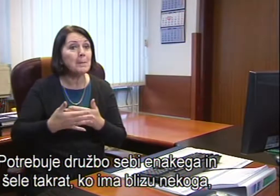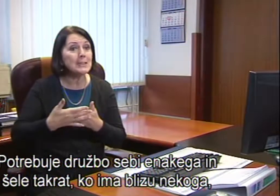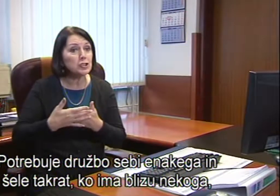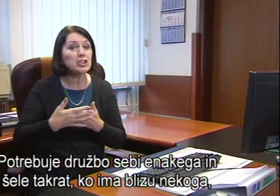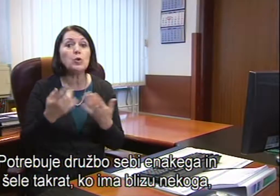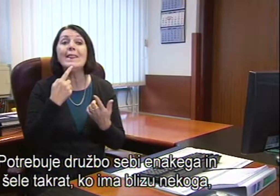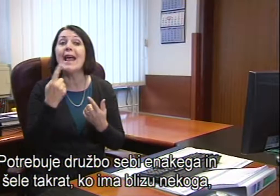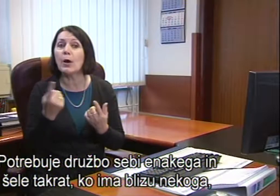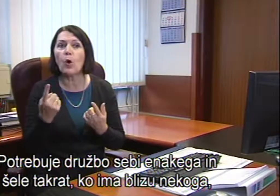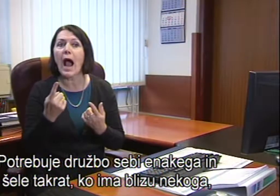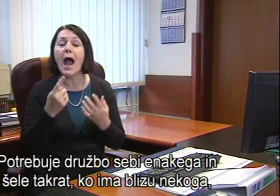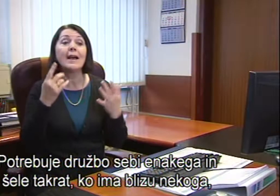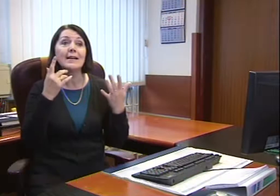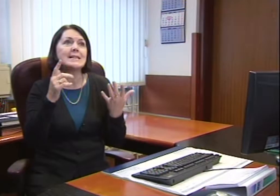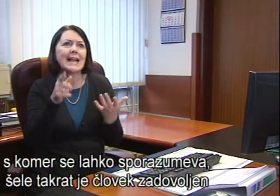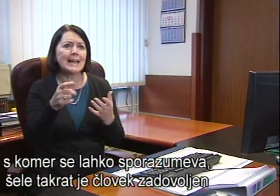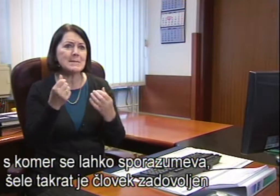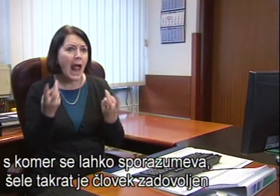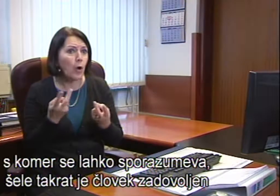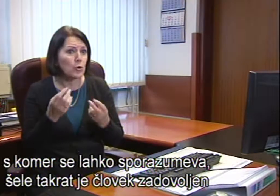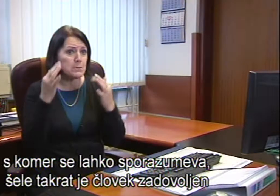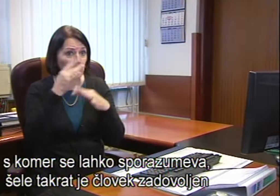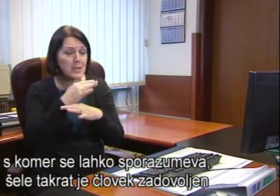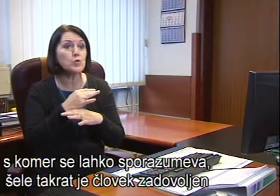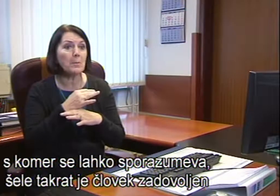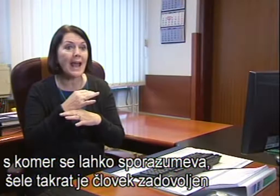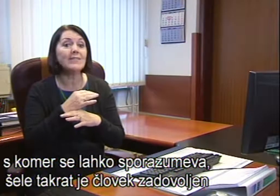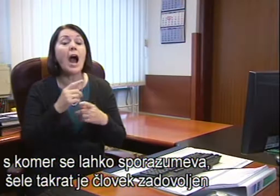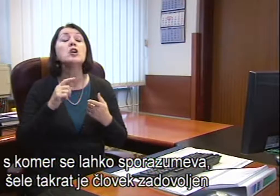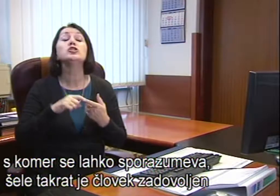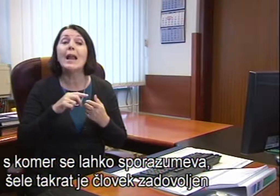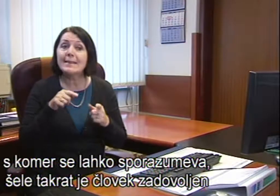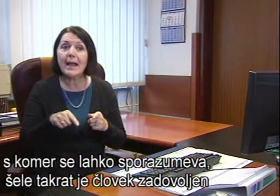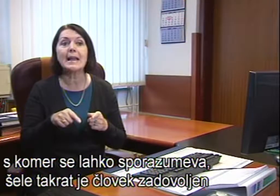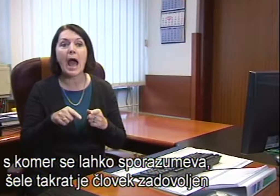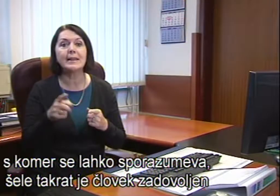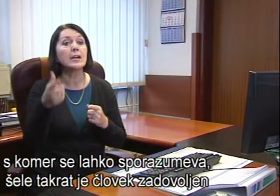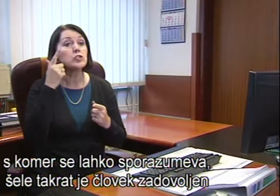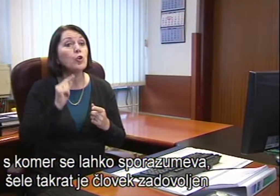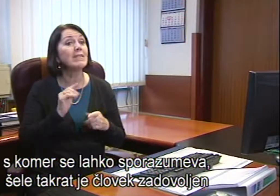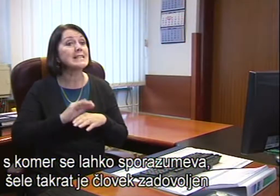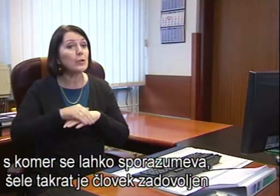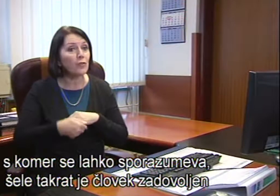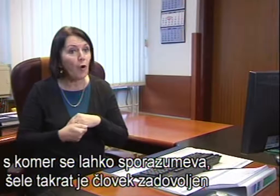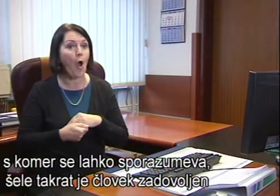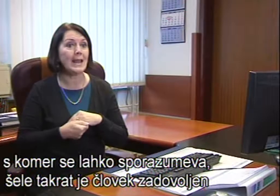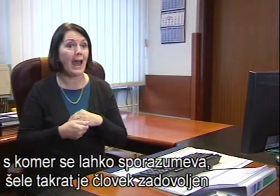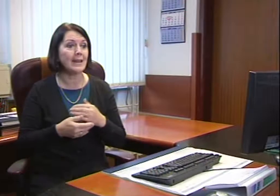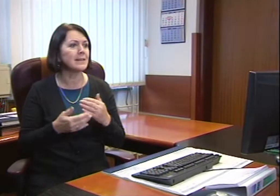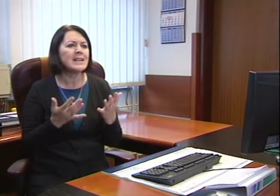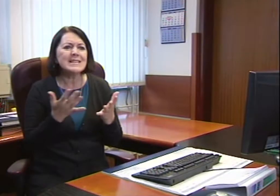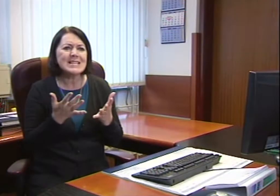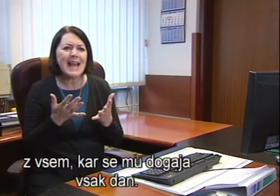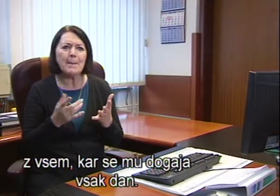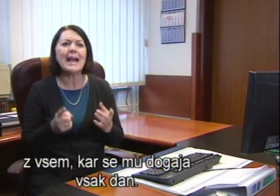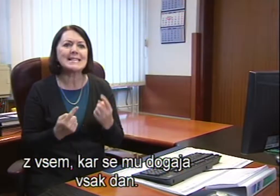ima bližino nekoga, s katerim se lahko sporazumeva, šele takrat je človek